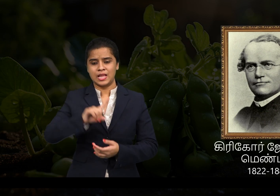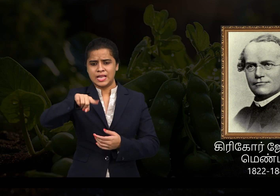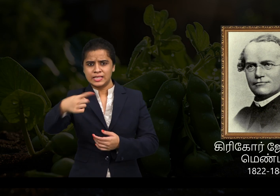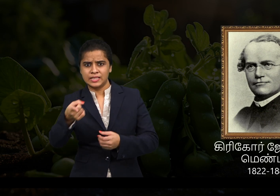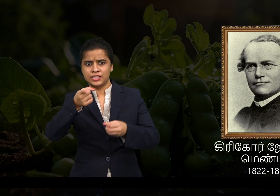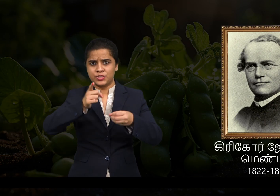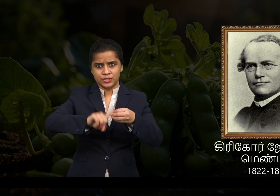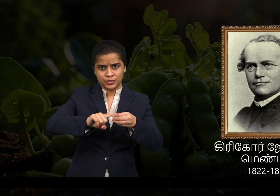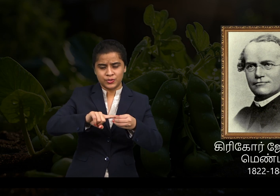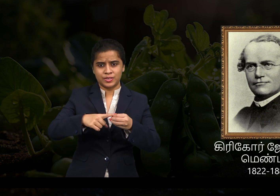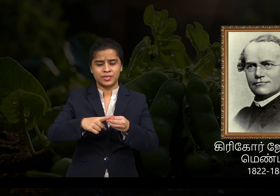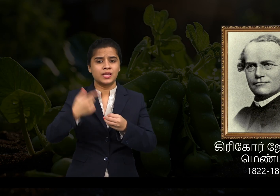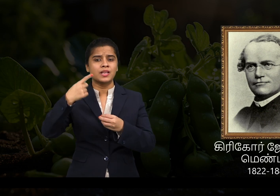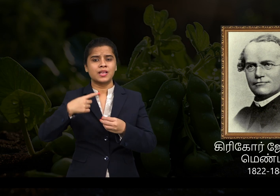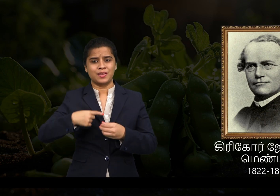விவசாயிகளின் குடும்பத்தில் பிறந்தார்.